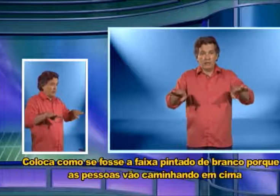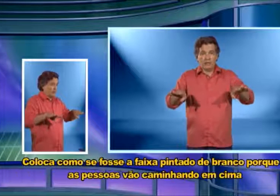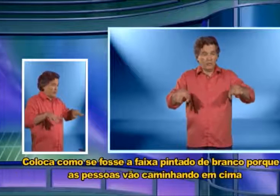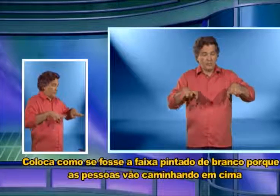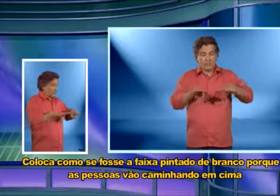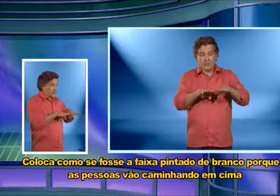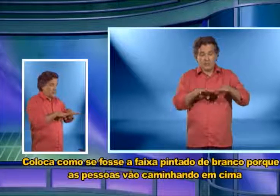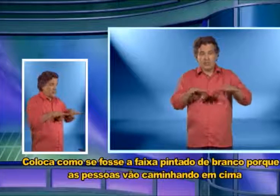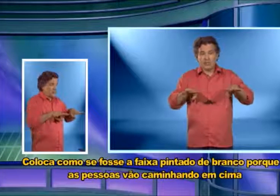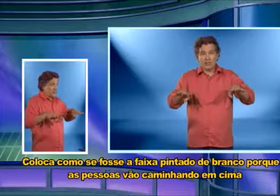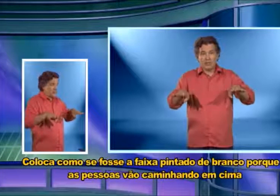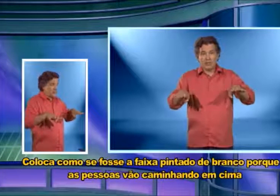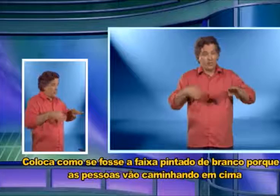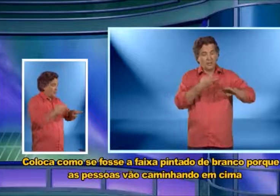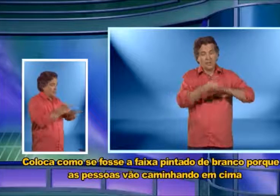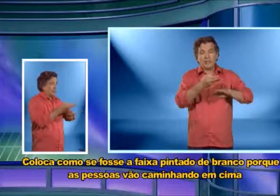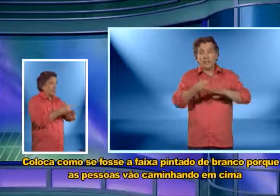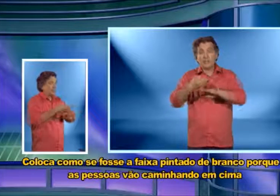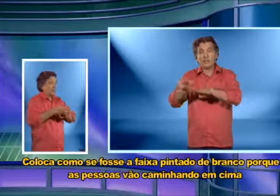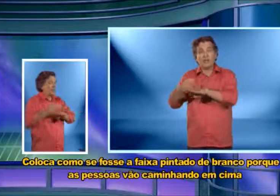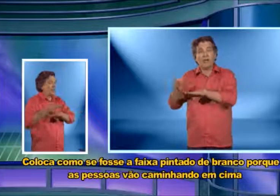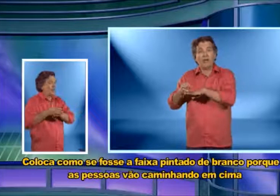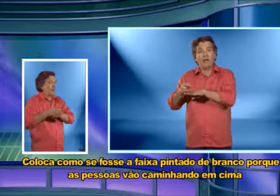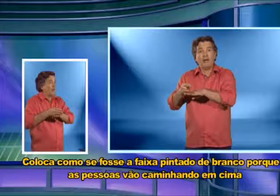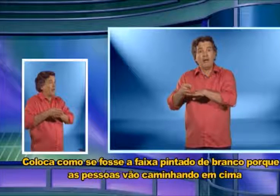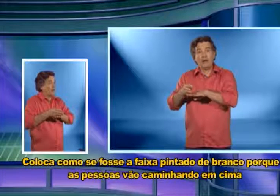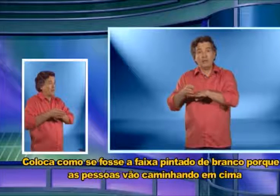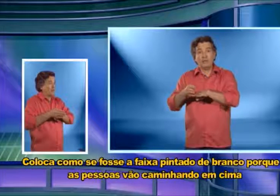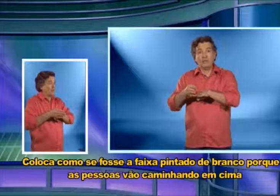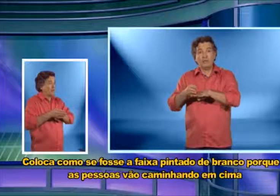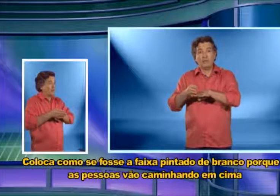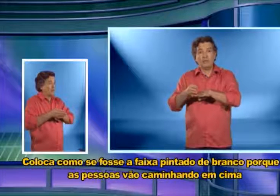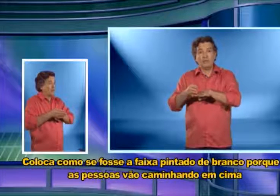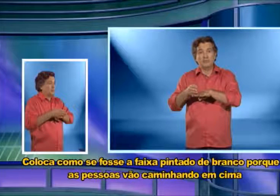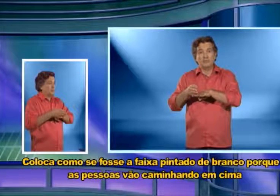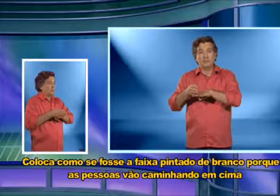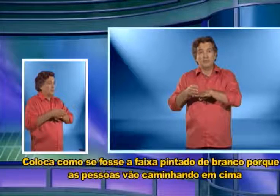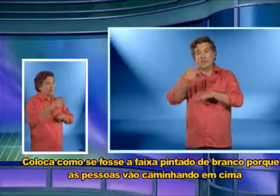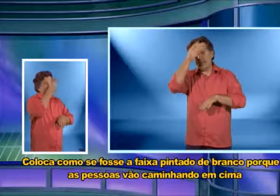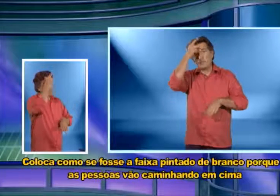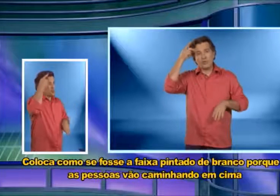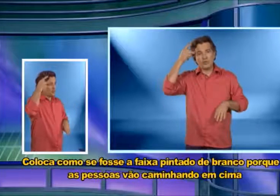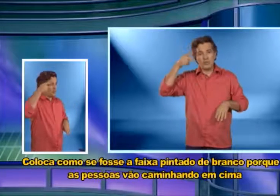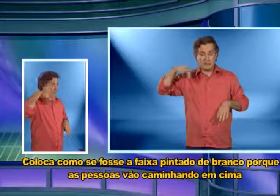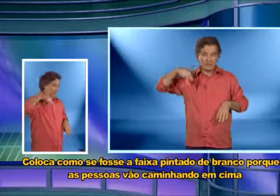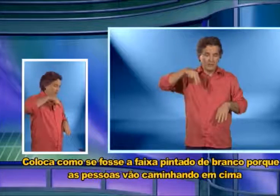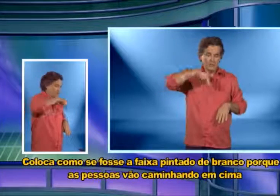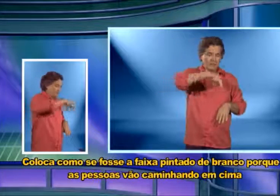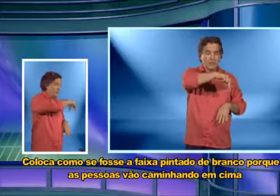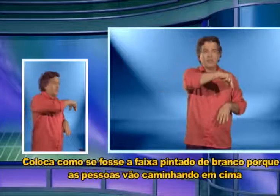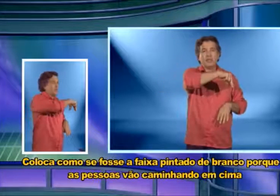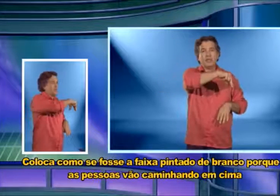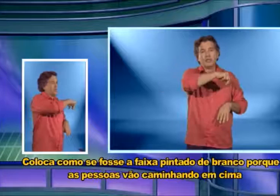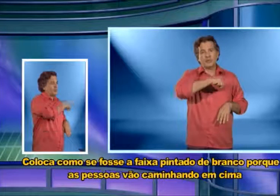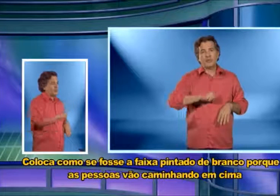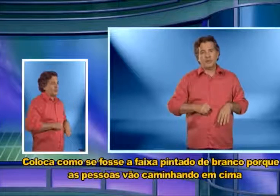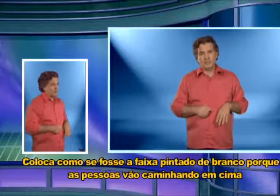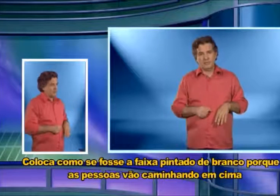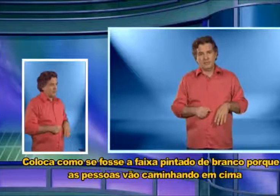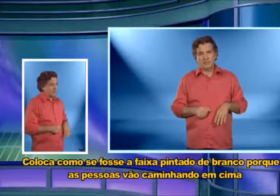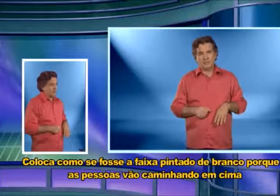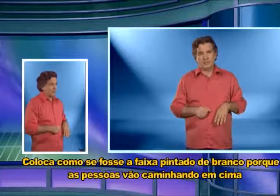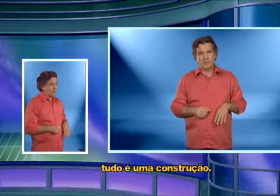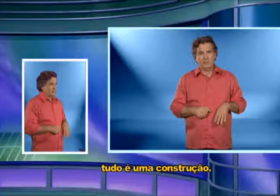Coloca como se fossem as faixas, pintado de branco. Porque aí as pessoas vão caminhando por